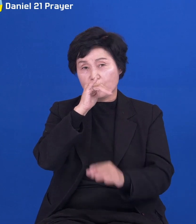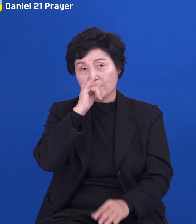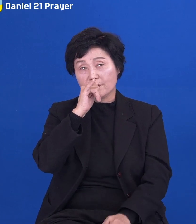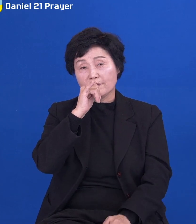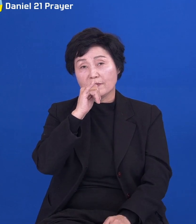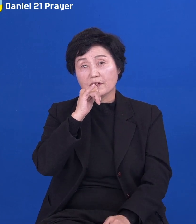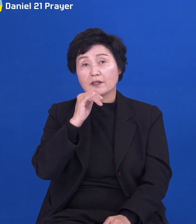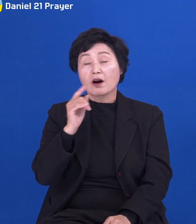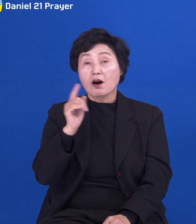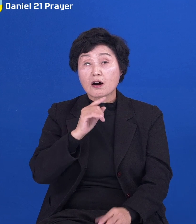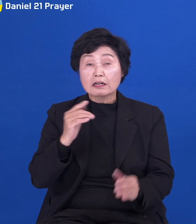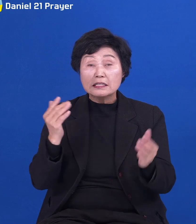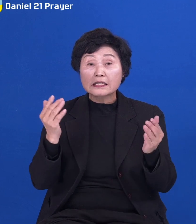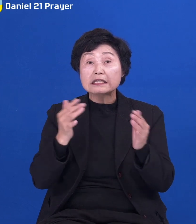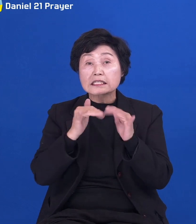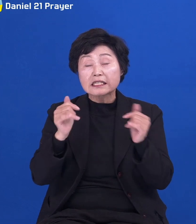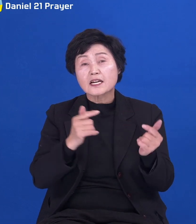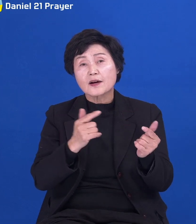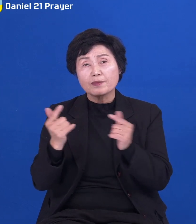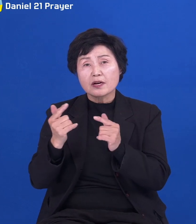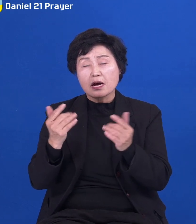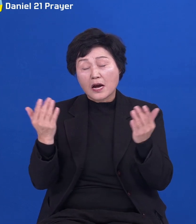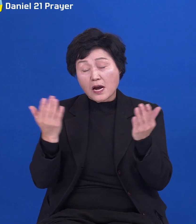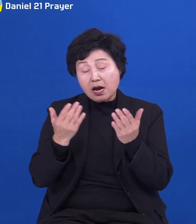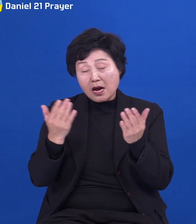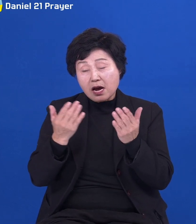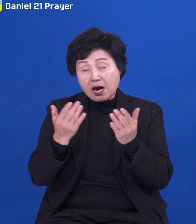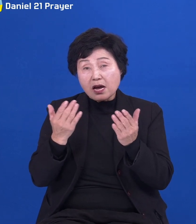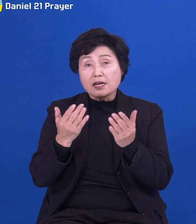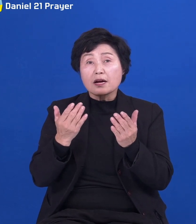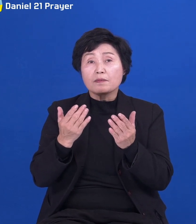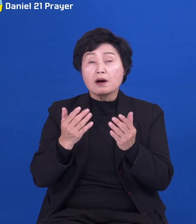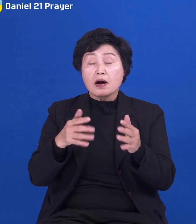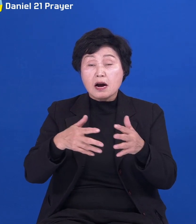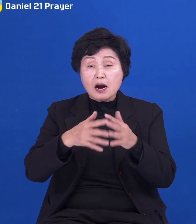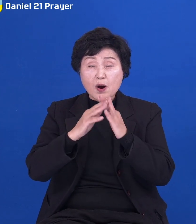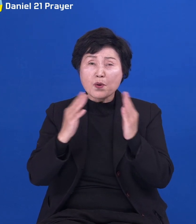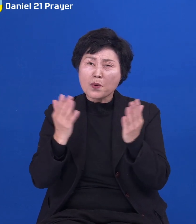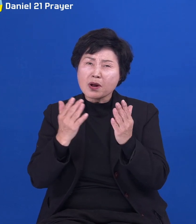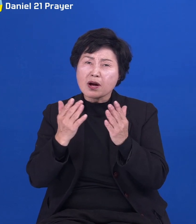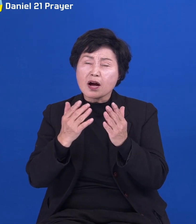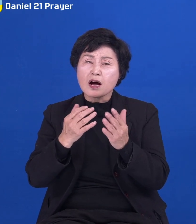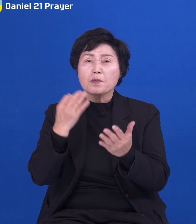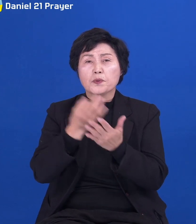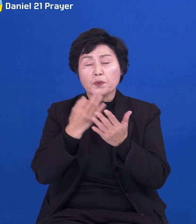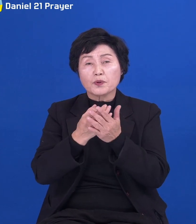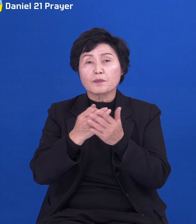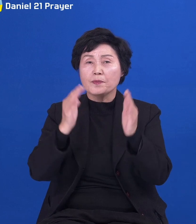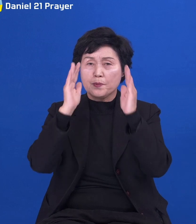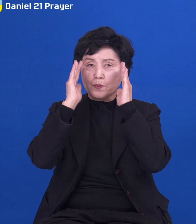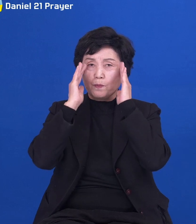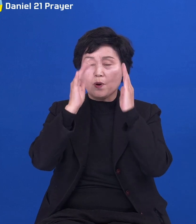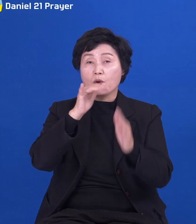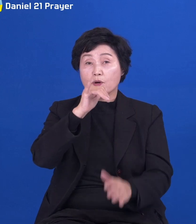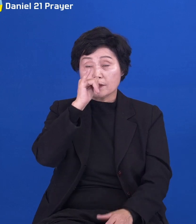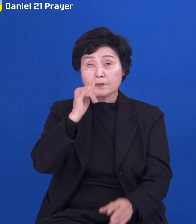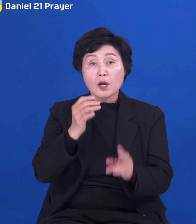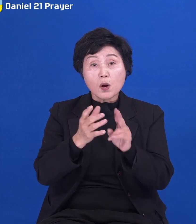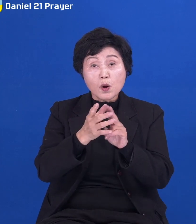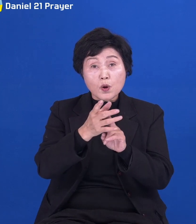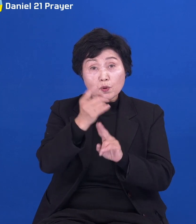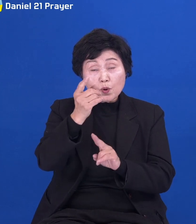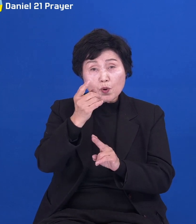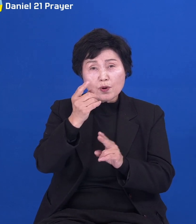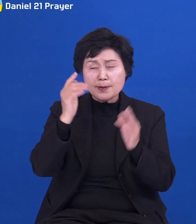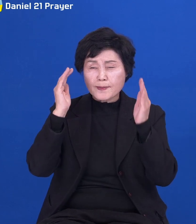벌고 생활비를 벌어서 공부를 하고 있습니다. 이들은 장차 복음으로 통일을 향해 달려나갈 기도의 군사들이 될